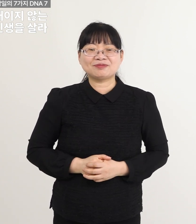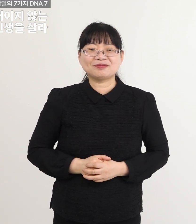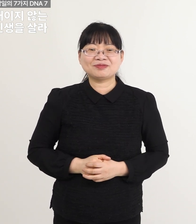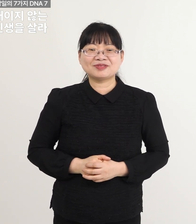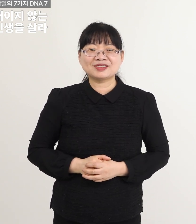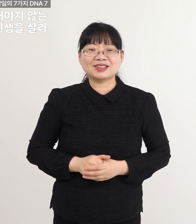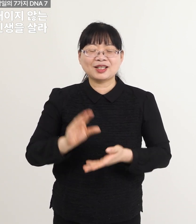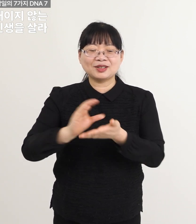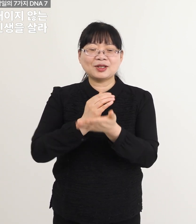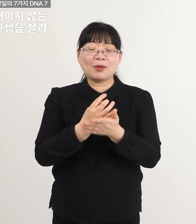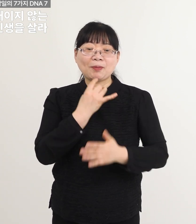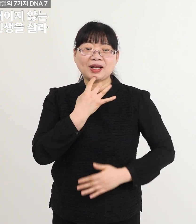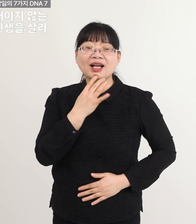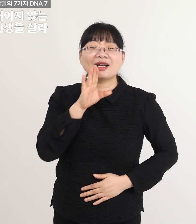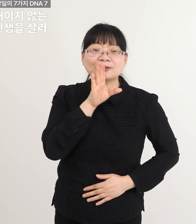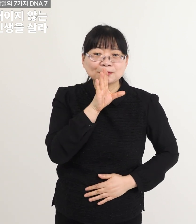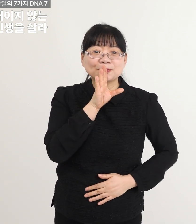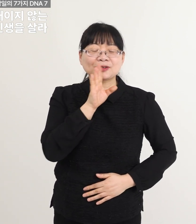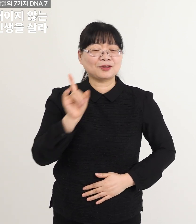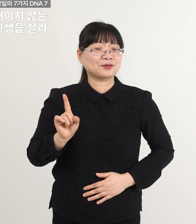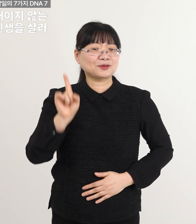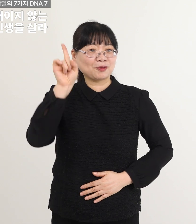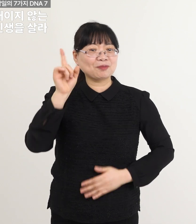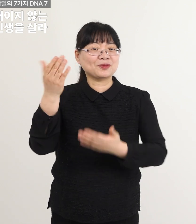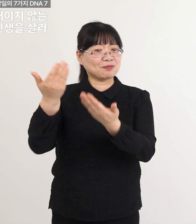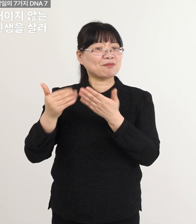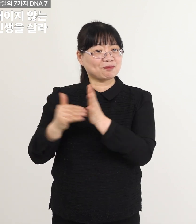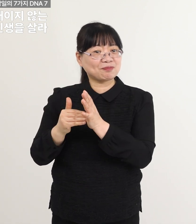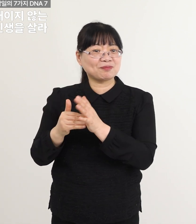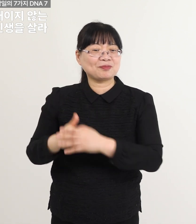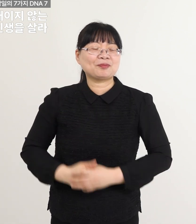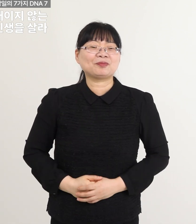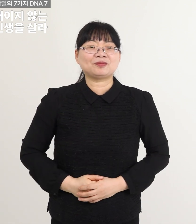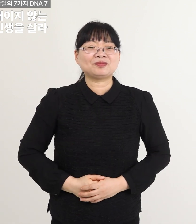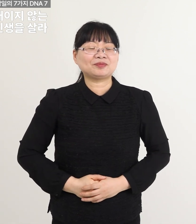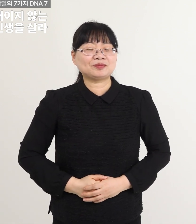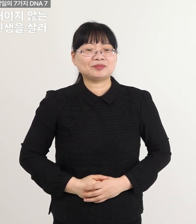그래야 그리스도만이 진짜 높임을 받습니다.